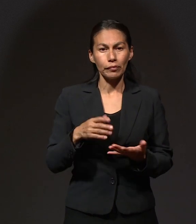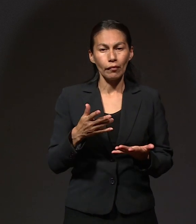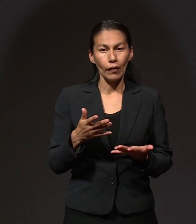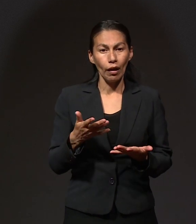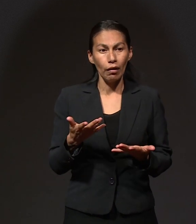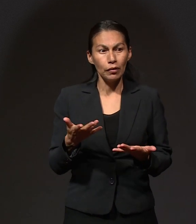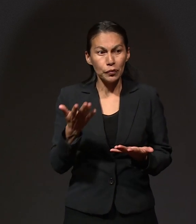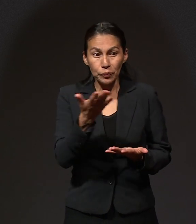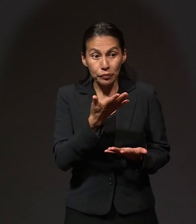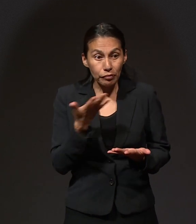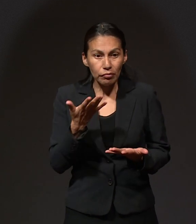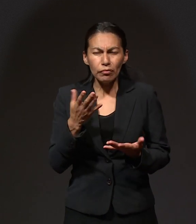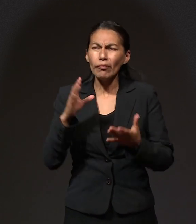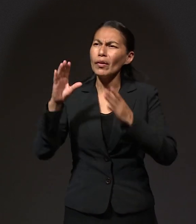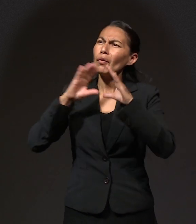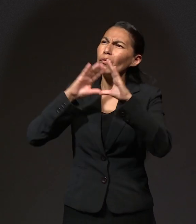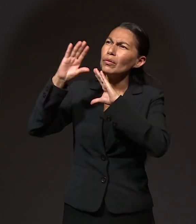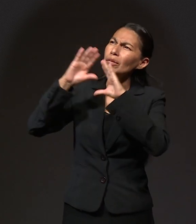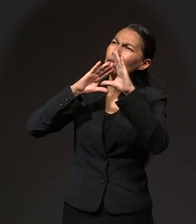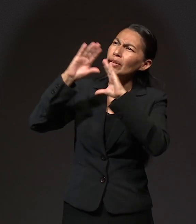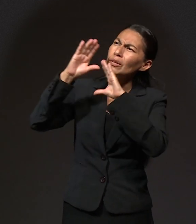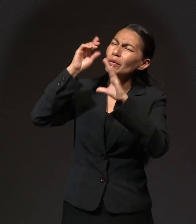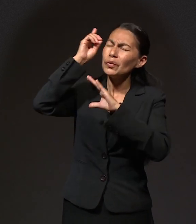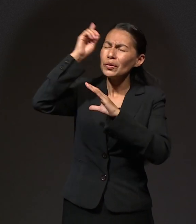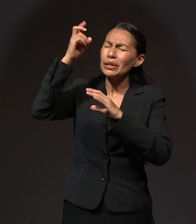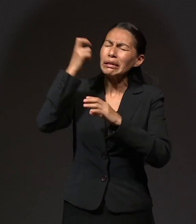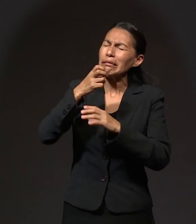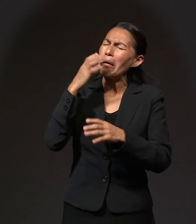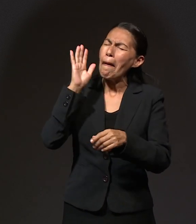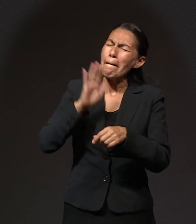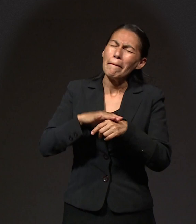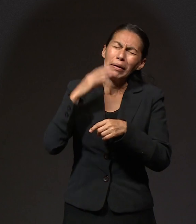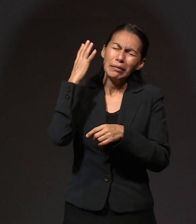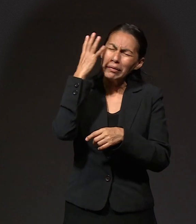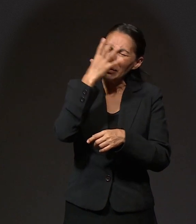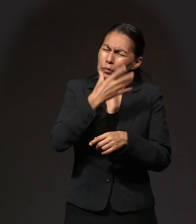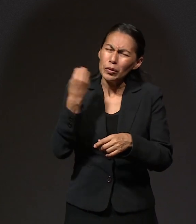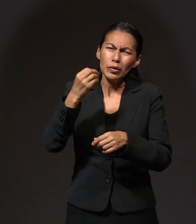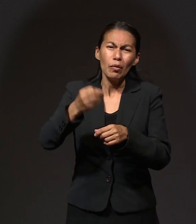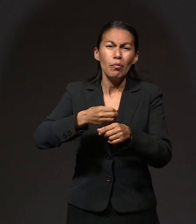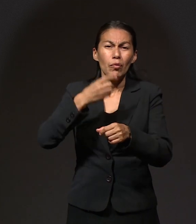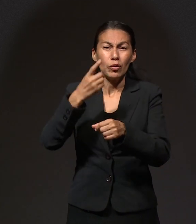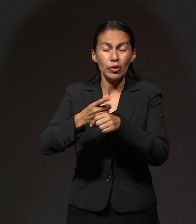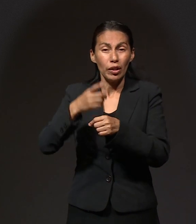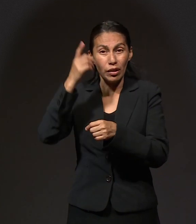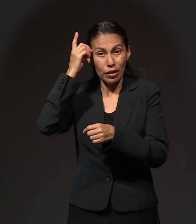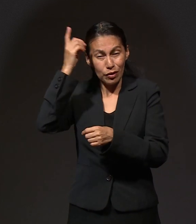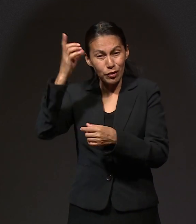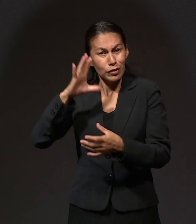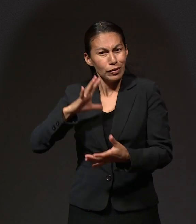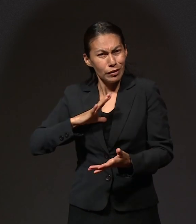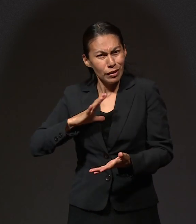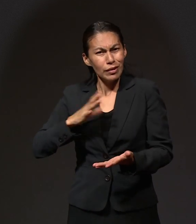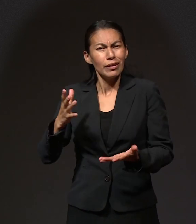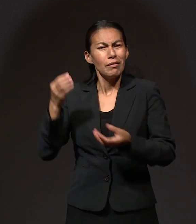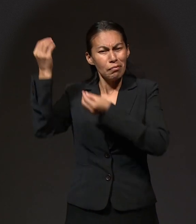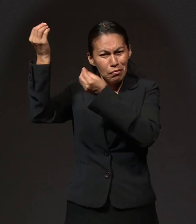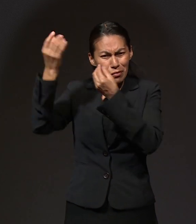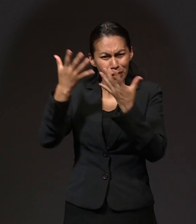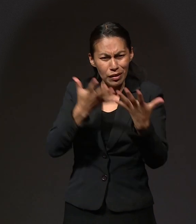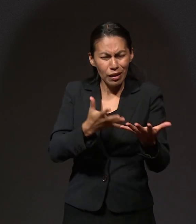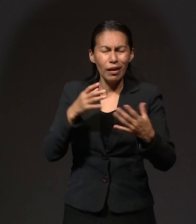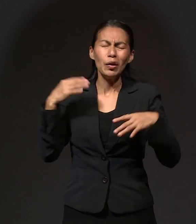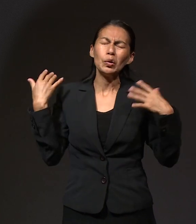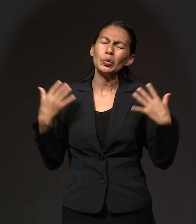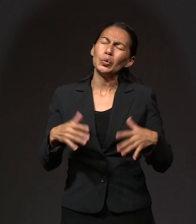presencia de Dios es real. Comunicarnos con Dios, el más sagrado privilegio que tiene el ser humano. Pastor, usted ha dicho una gran, pero una gran